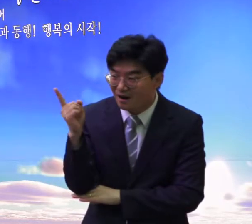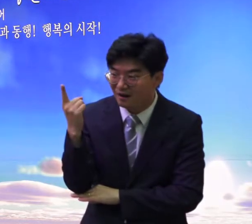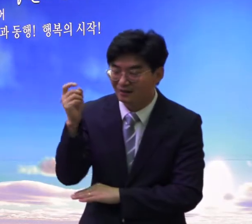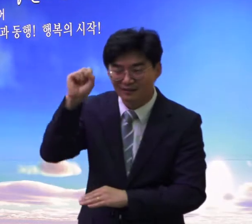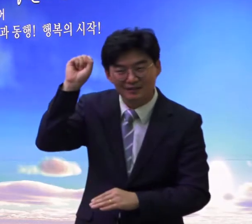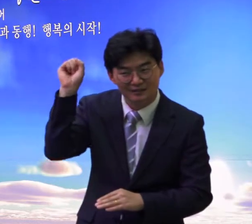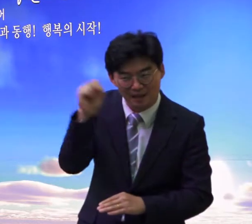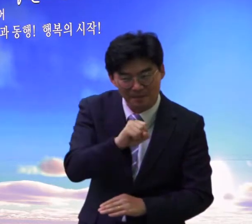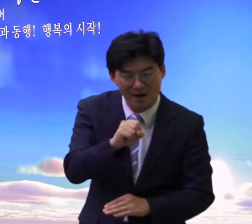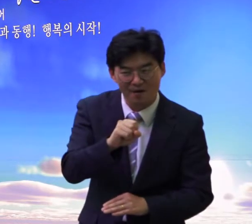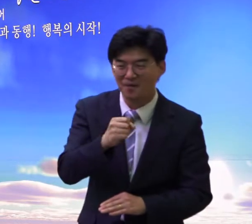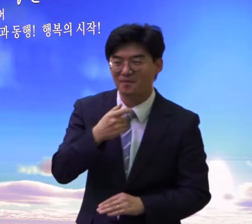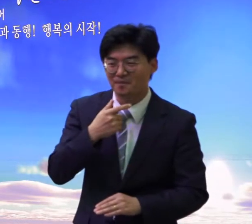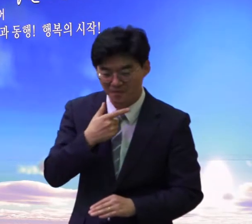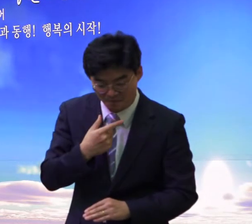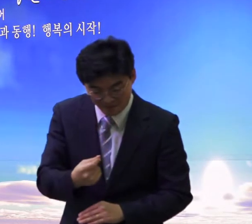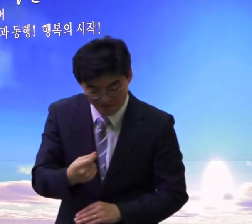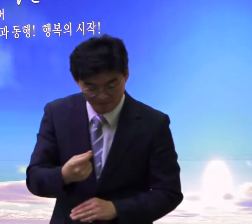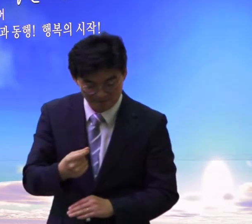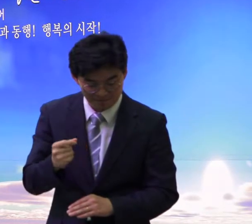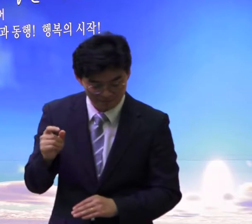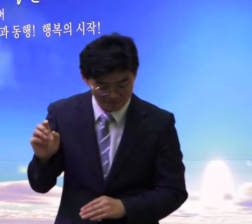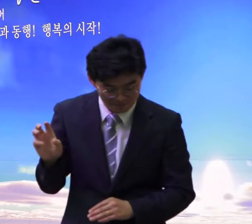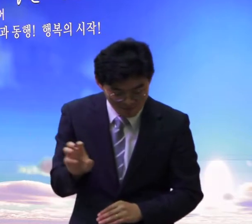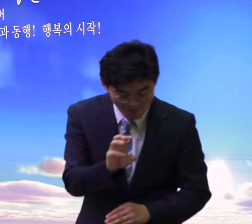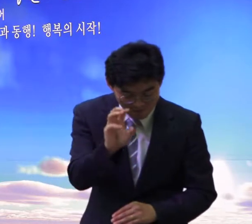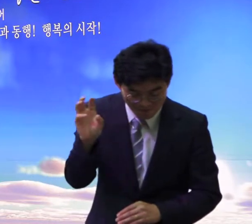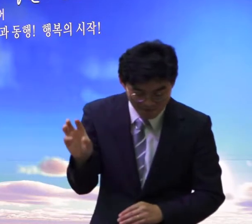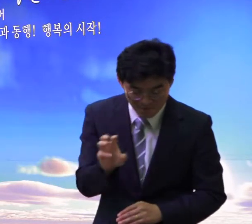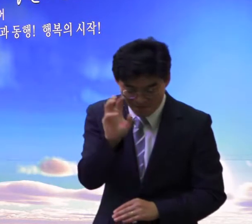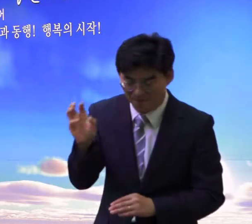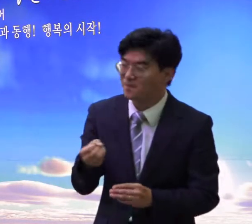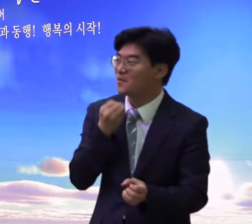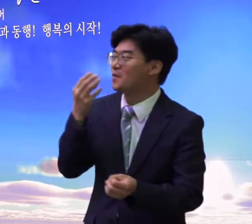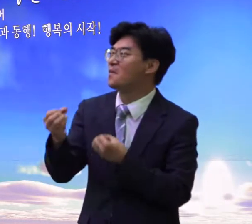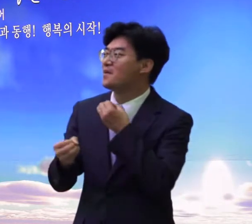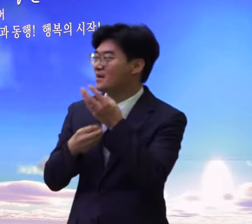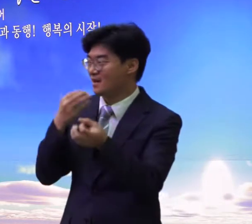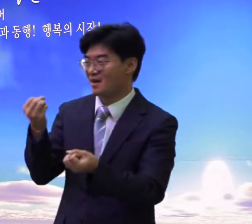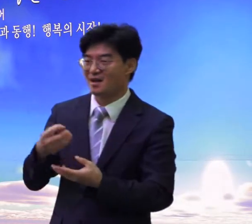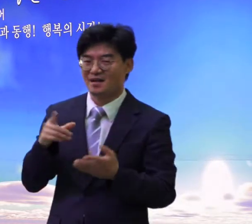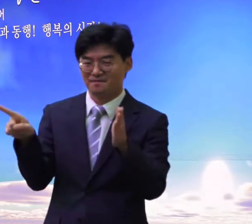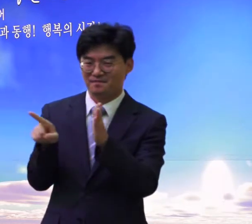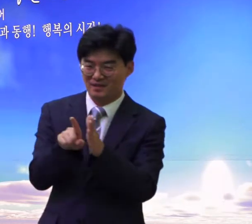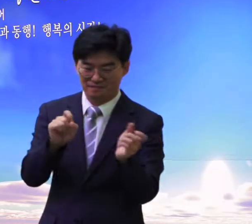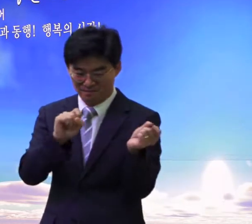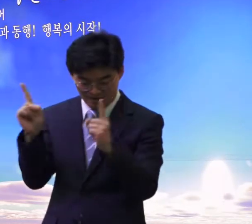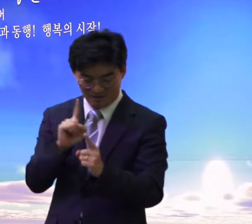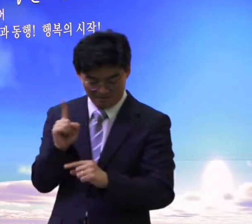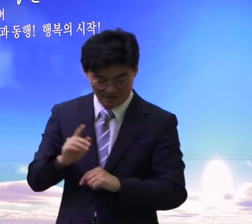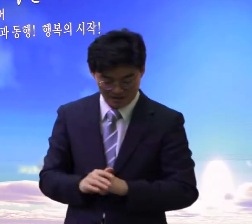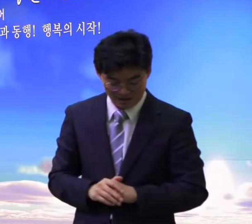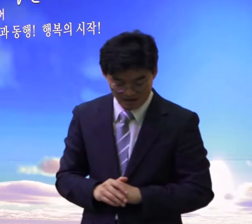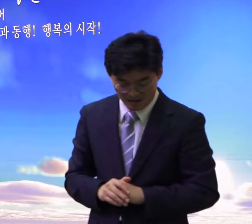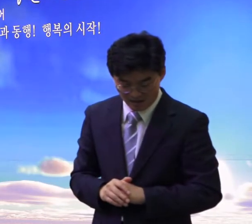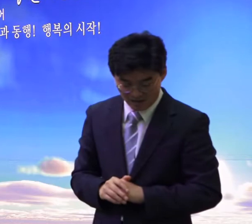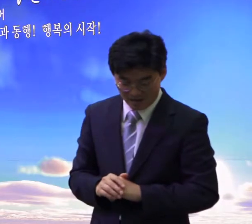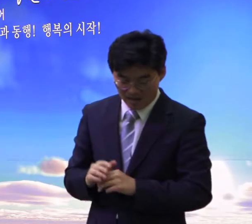그 이유를 오늘 본문의 5절과 11절에 반복해서 똑같이 이야기하는데요. 하나님의 영광을 높이